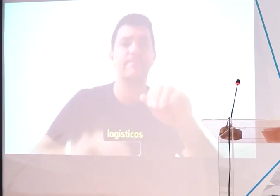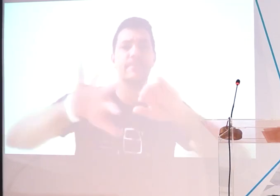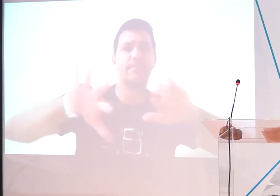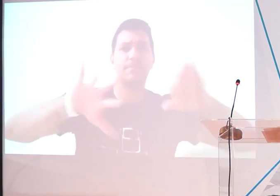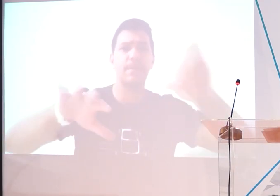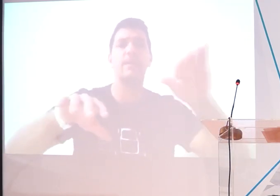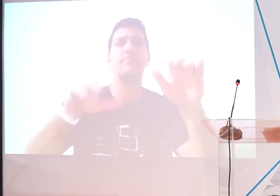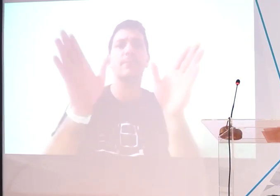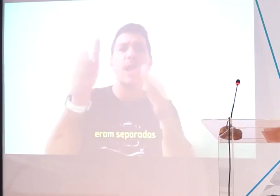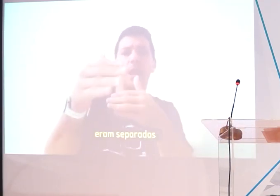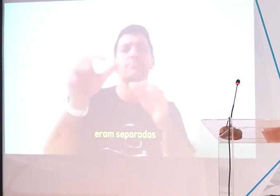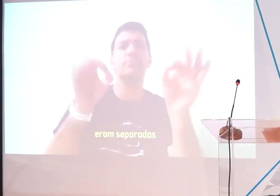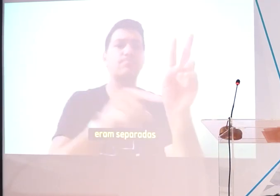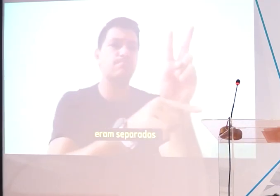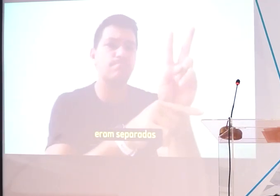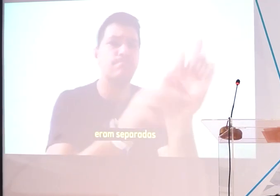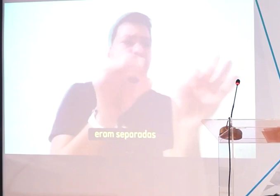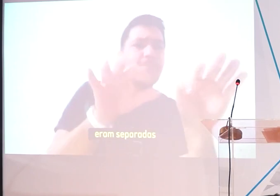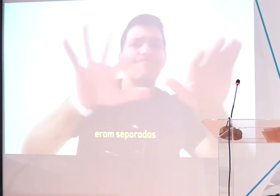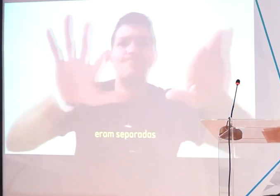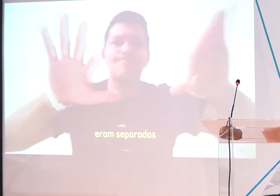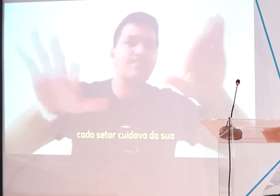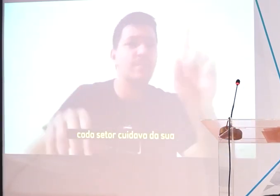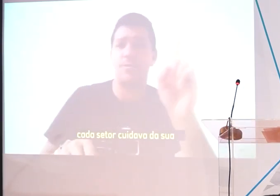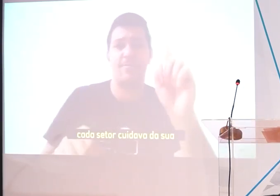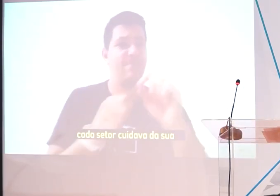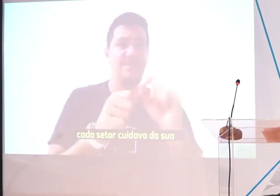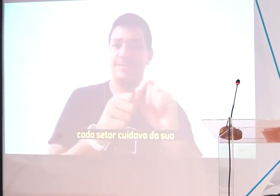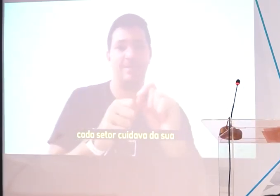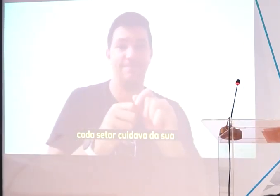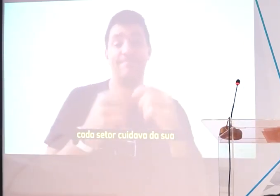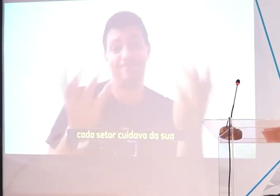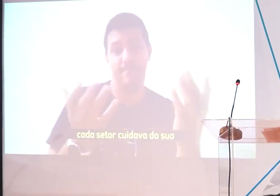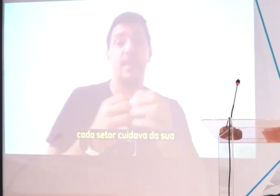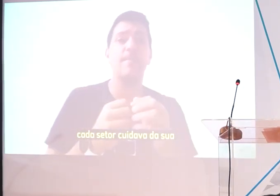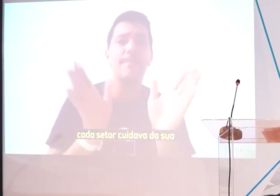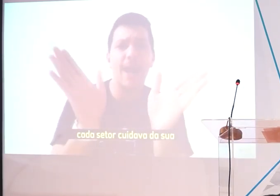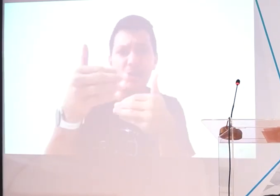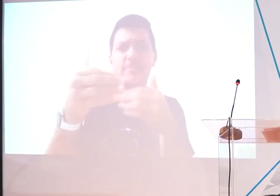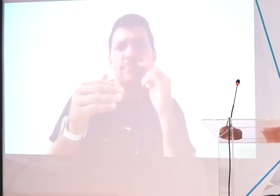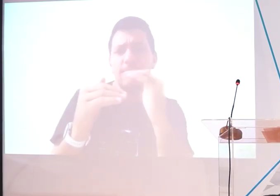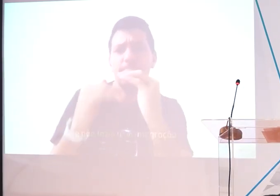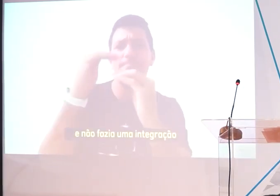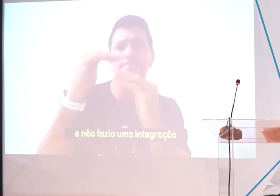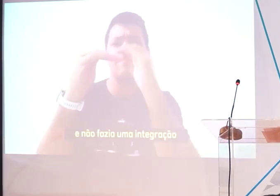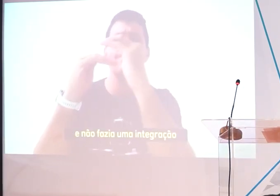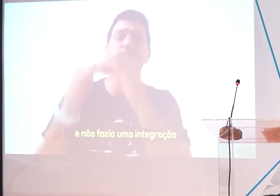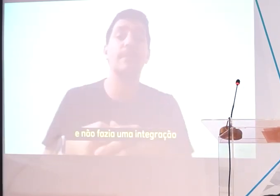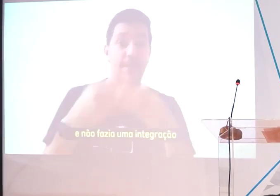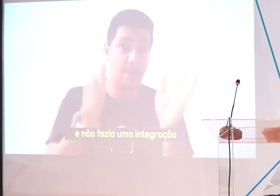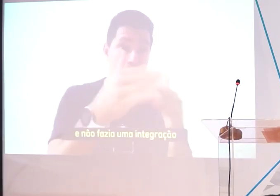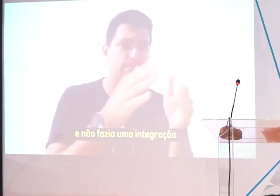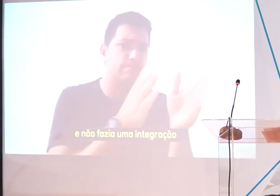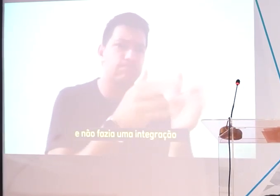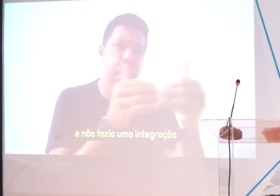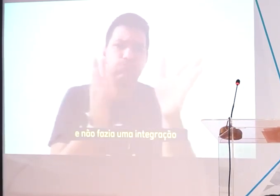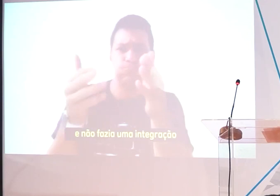as atividades eram separadas. Cada setor cuidava da sua e não fazia uma integração.